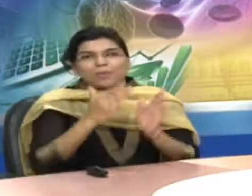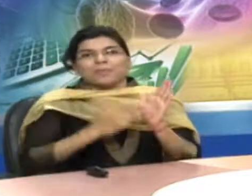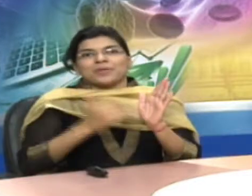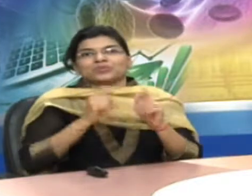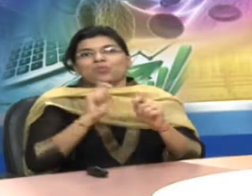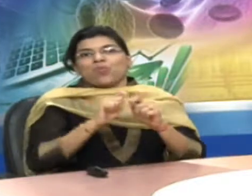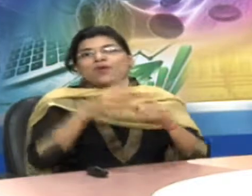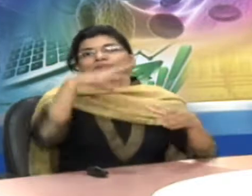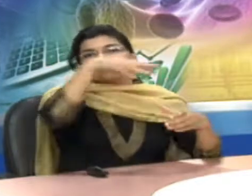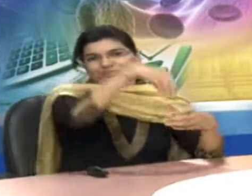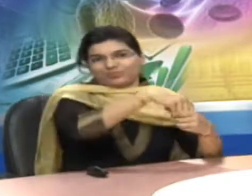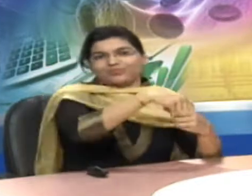also.